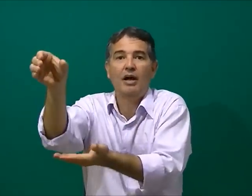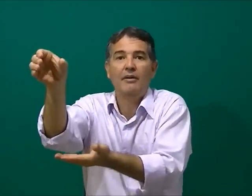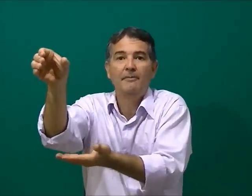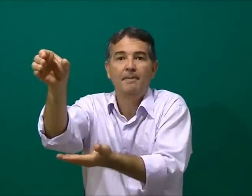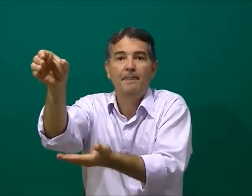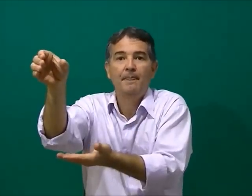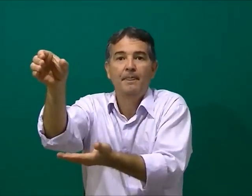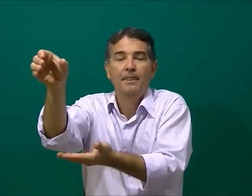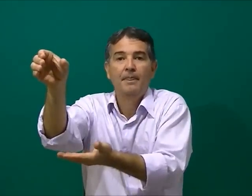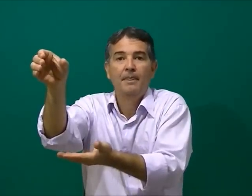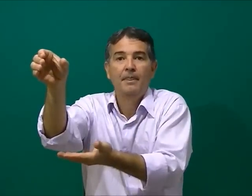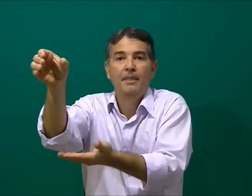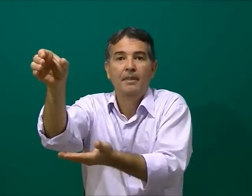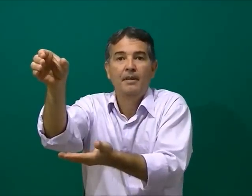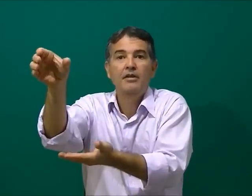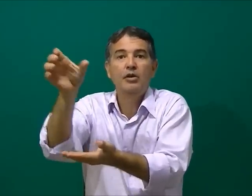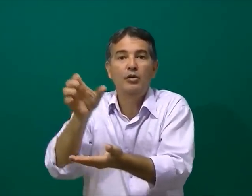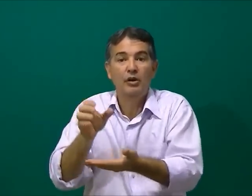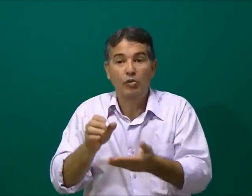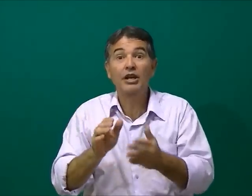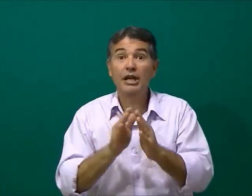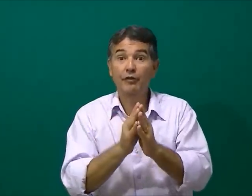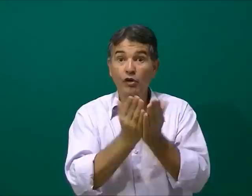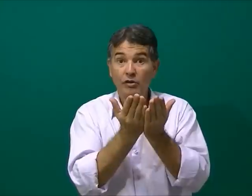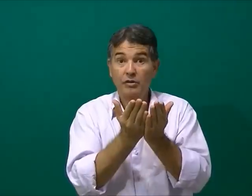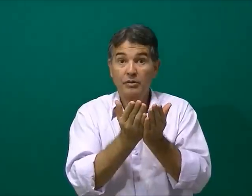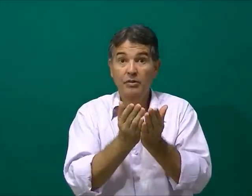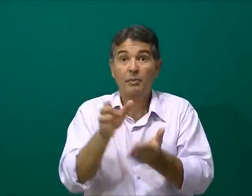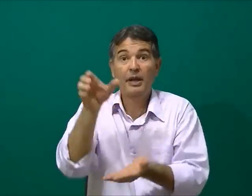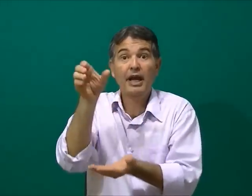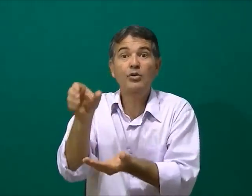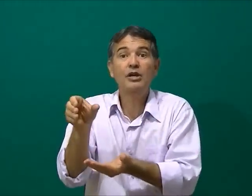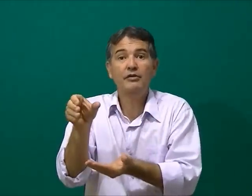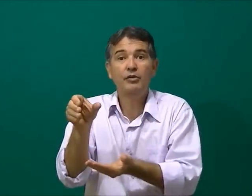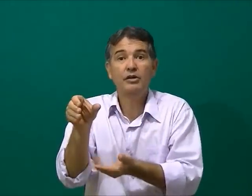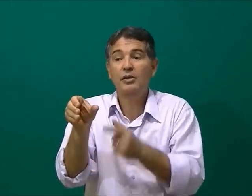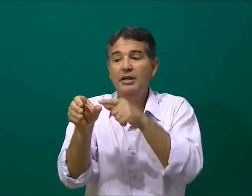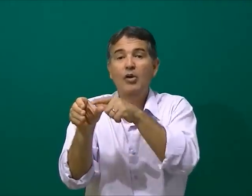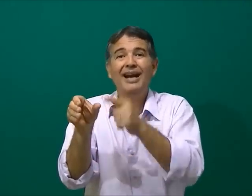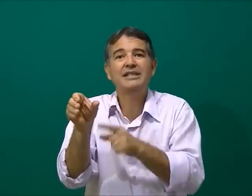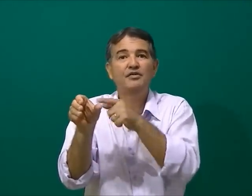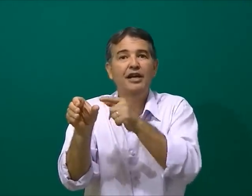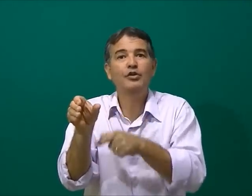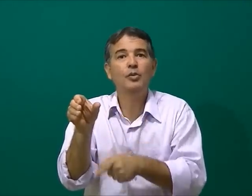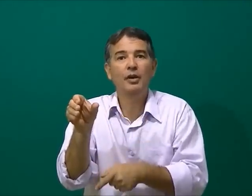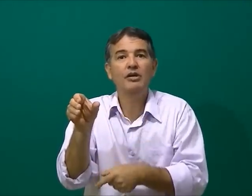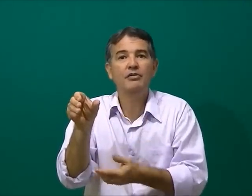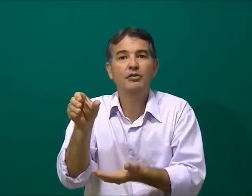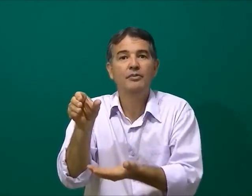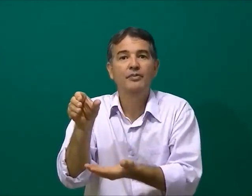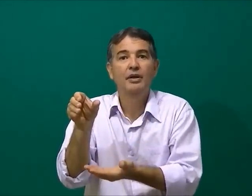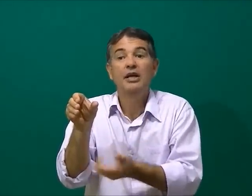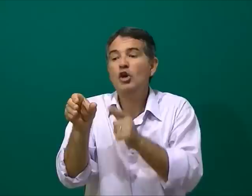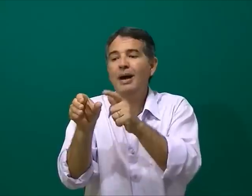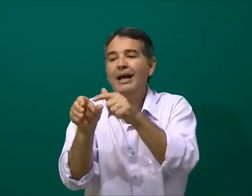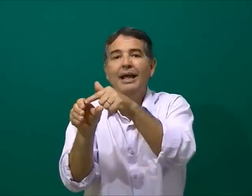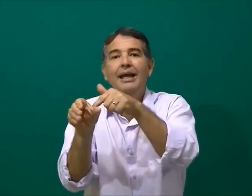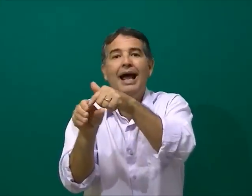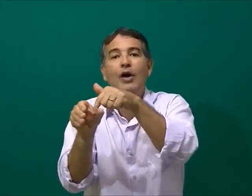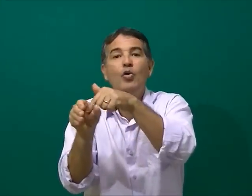colocar. Então, o livro, peguei no livro. Então aqui é o classificador para o livro. E eu marquei a largura